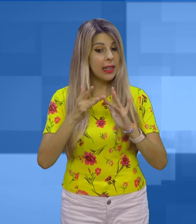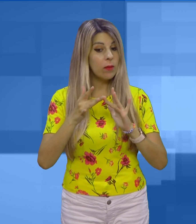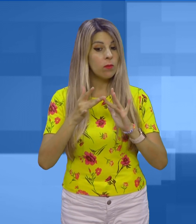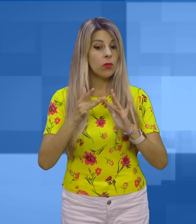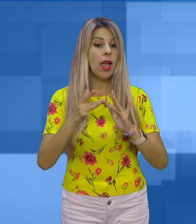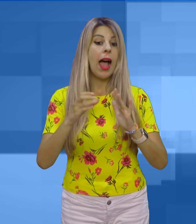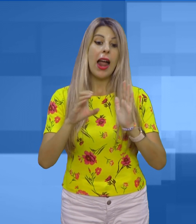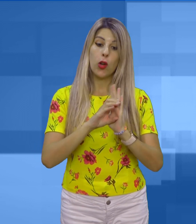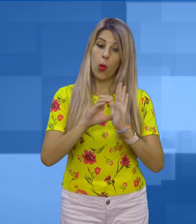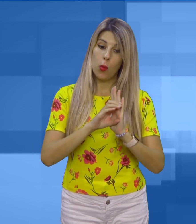sociali.